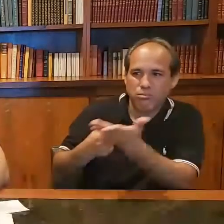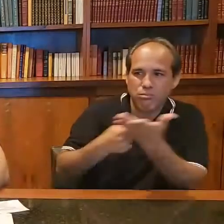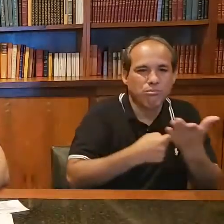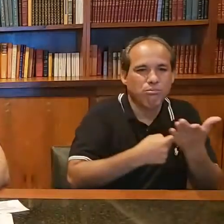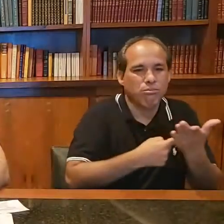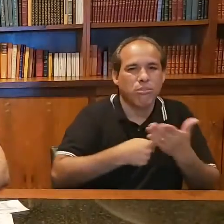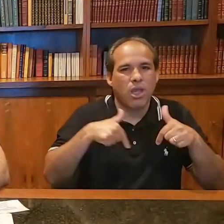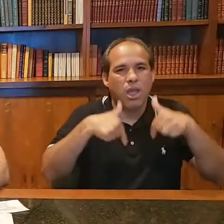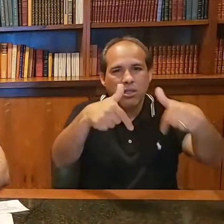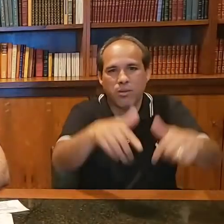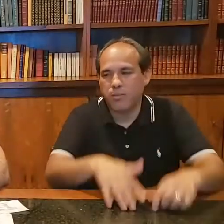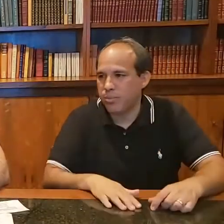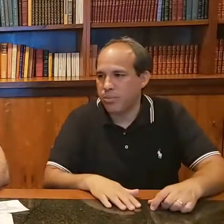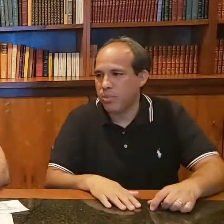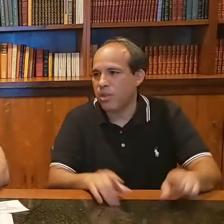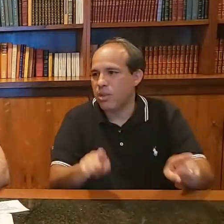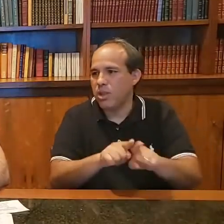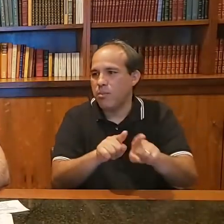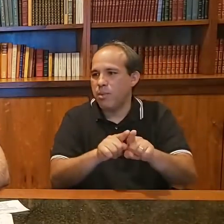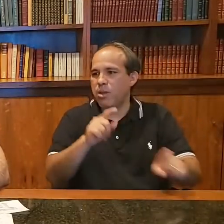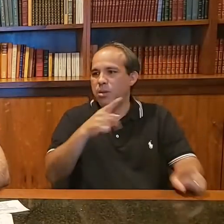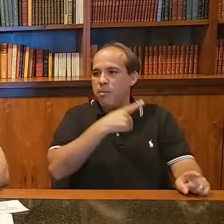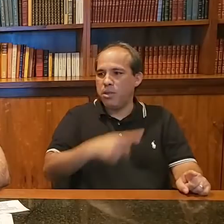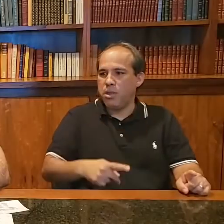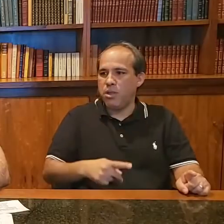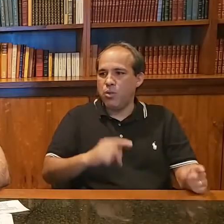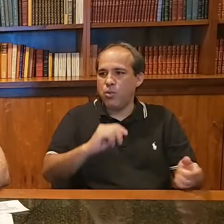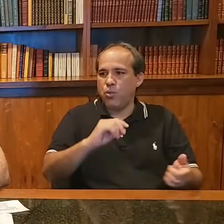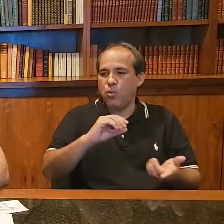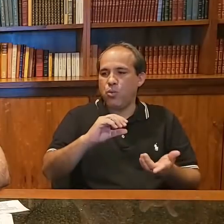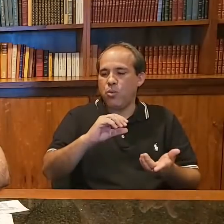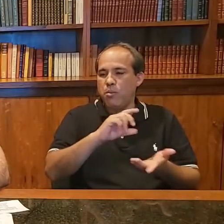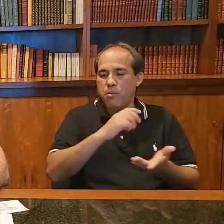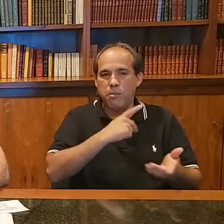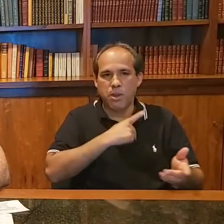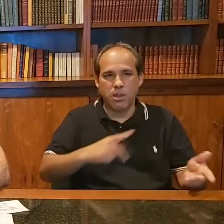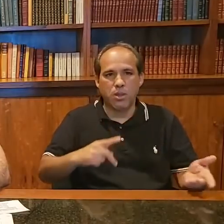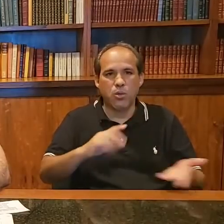né? O presidente do Conselho Federal de Medicina, o senhor Mauro Ribeiro,